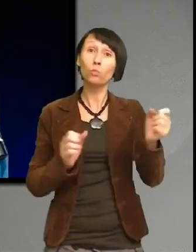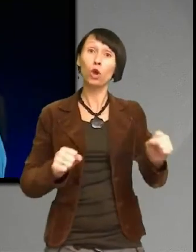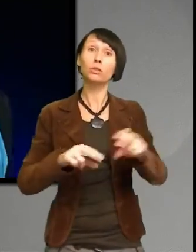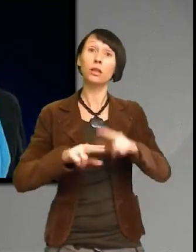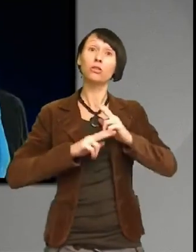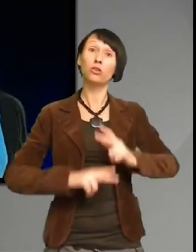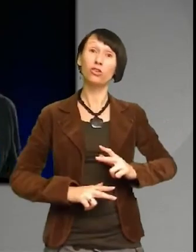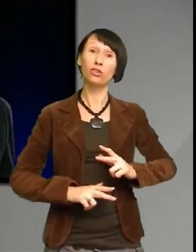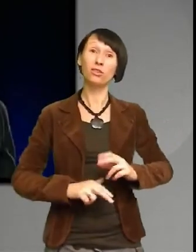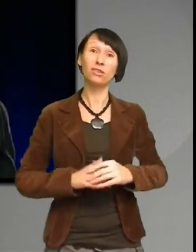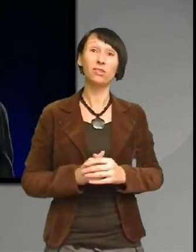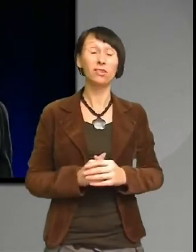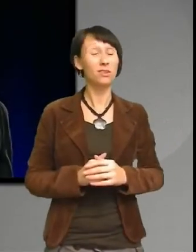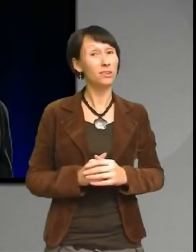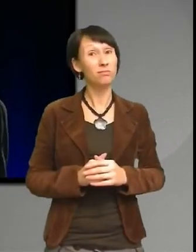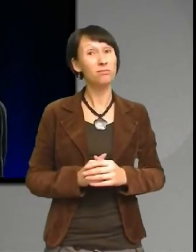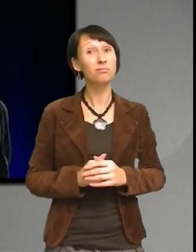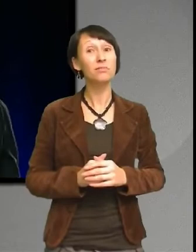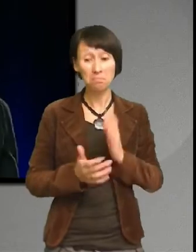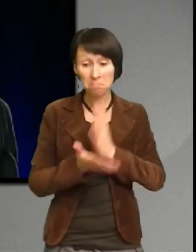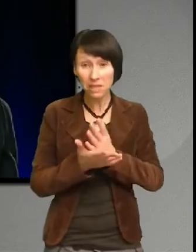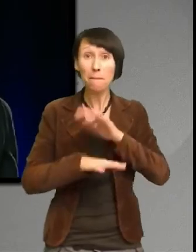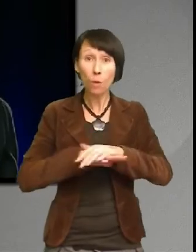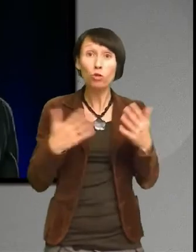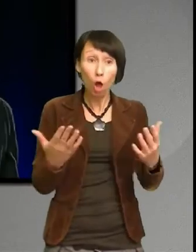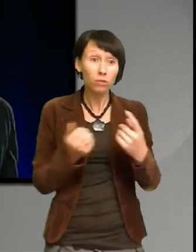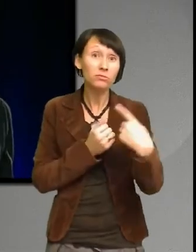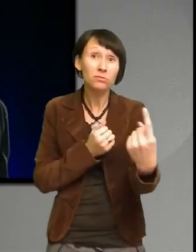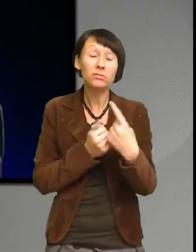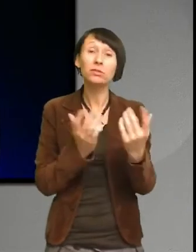De måste till och med ha det mitt på dagen, till och från skolan.